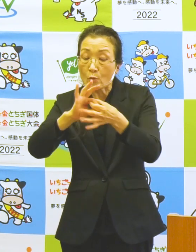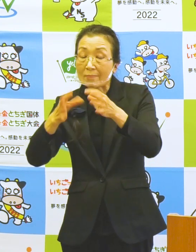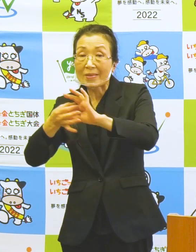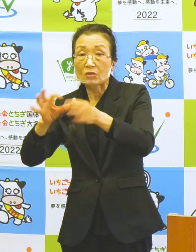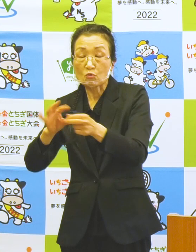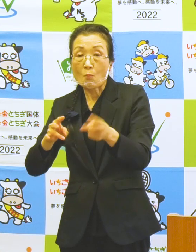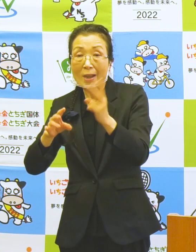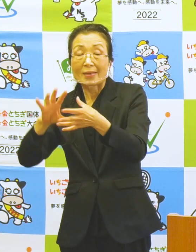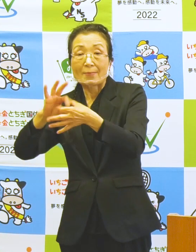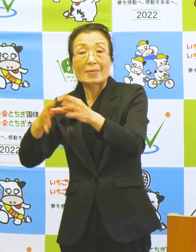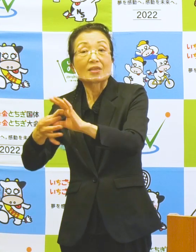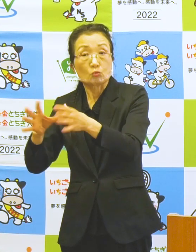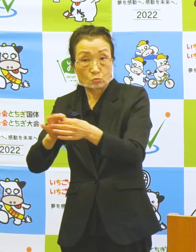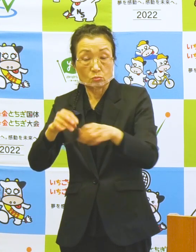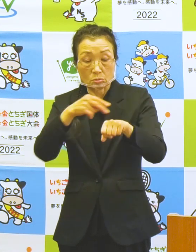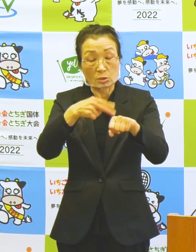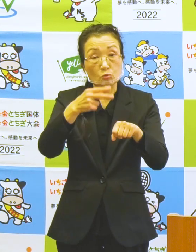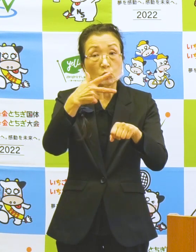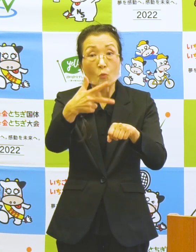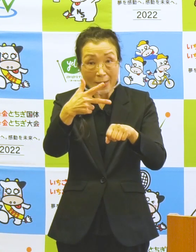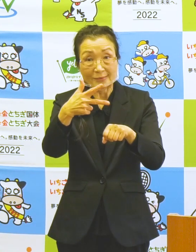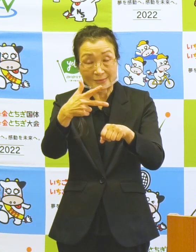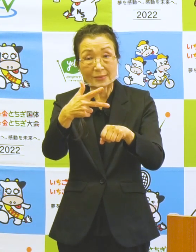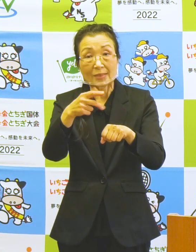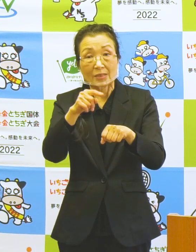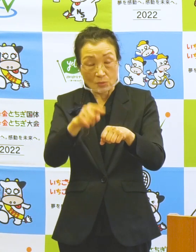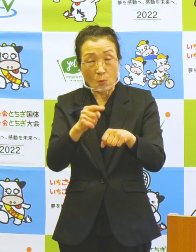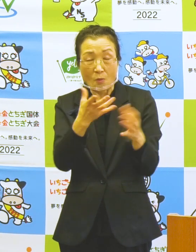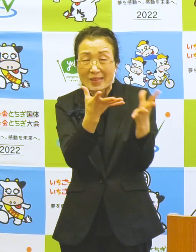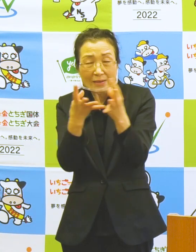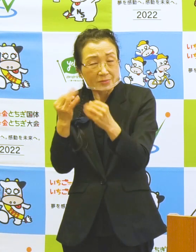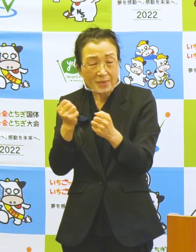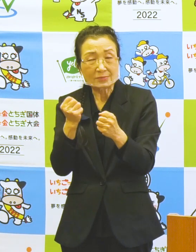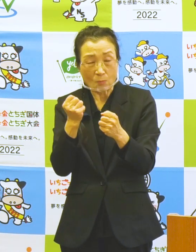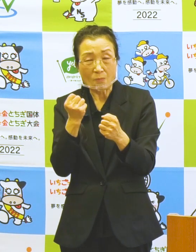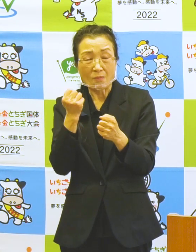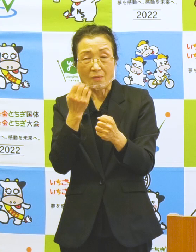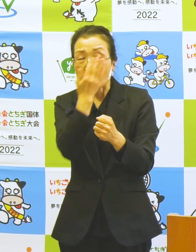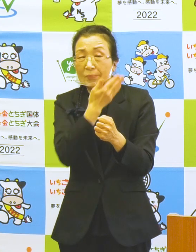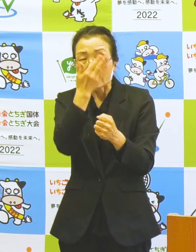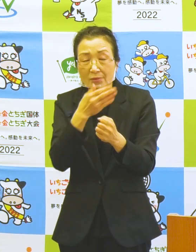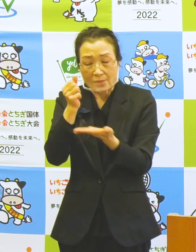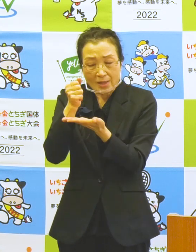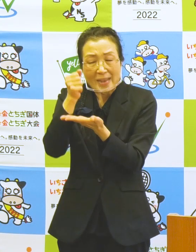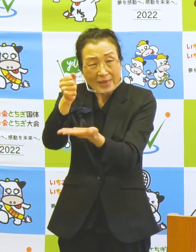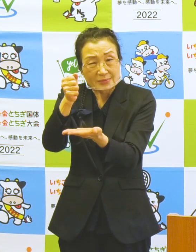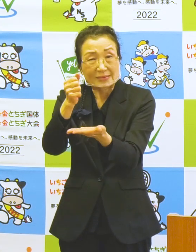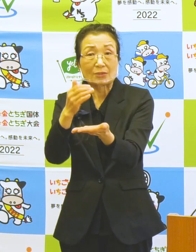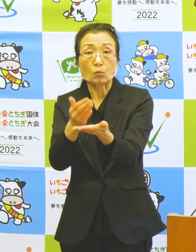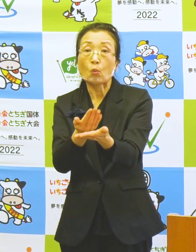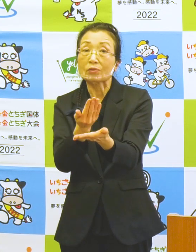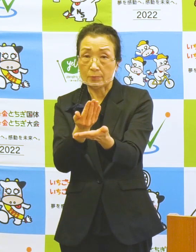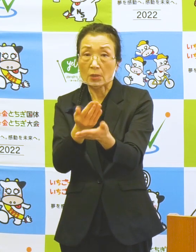ンピックでは那須塩原市に多くのレガシーを残すことができ、そのレガシーが今